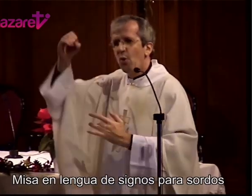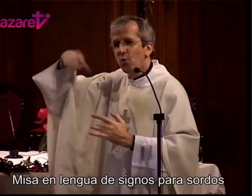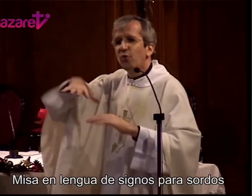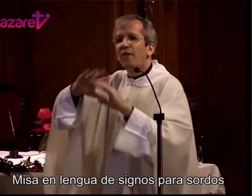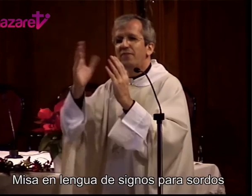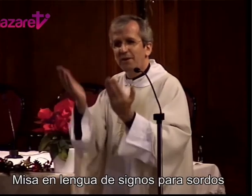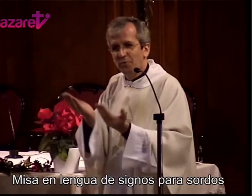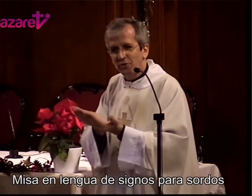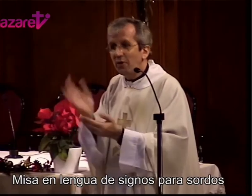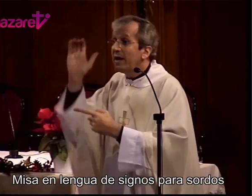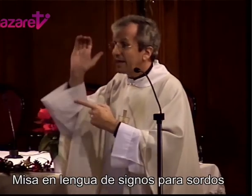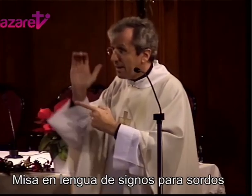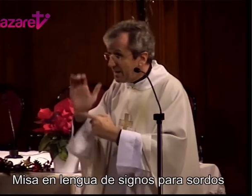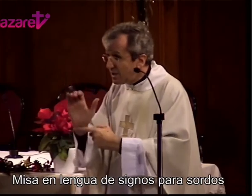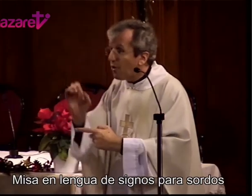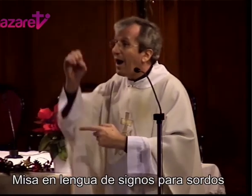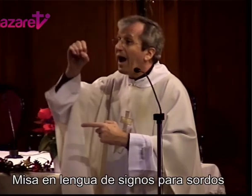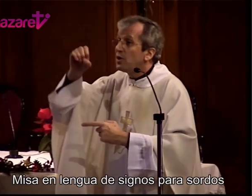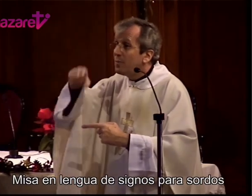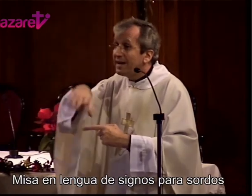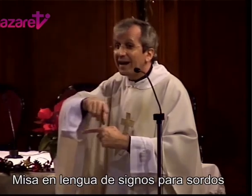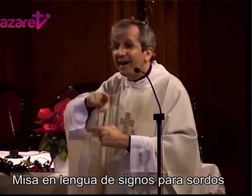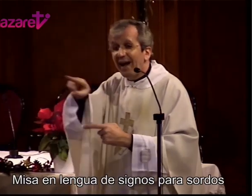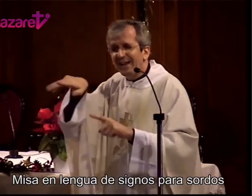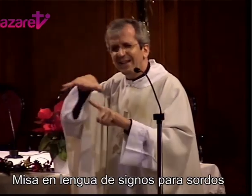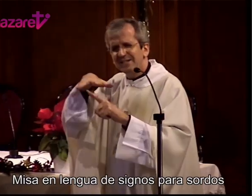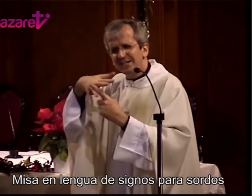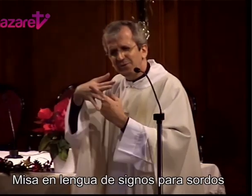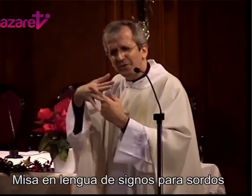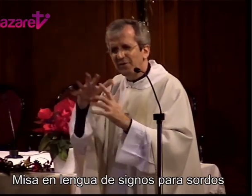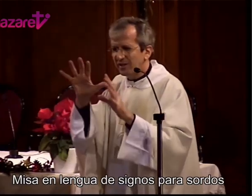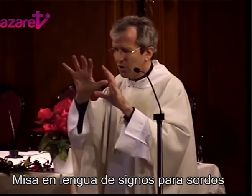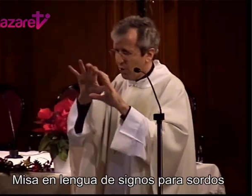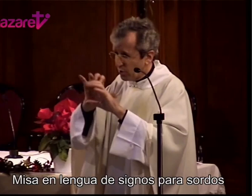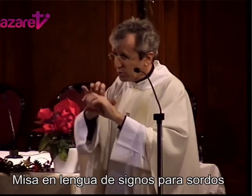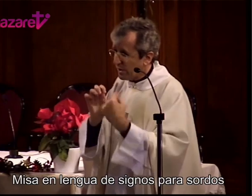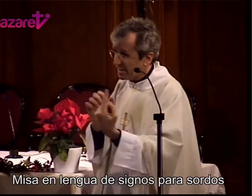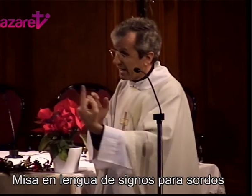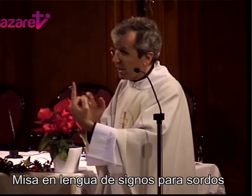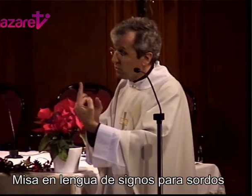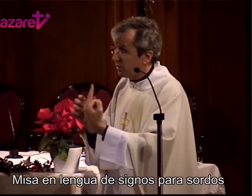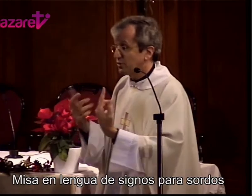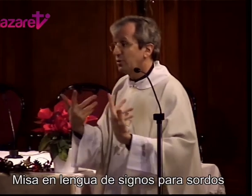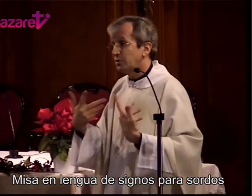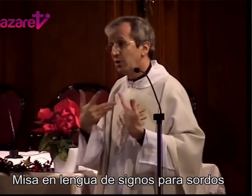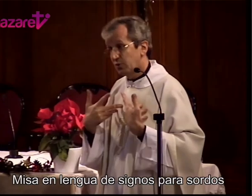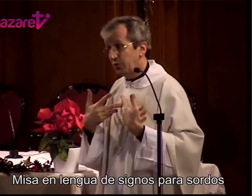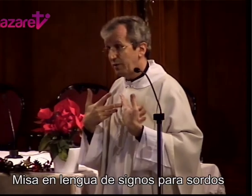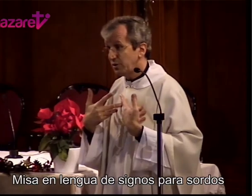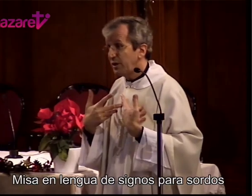luz del mundo, que ha venido a iluminar aquellas situaciones oscuras que cada uno de nosotros sufrimos, y